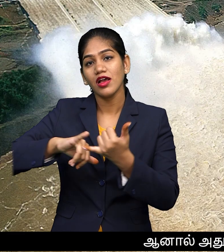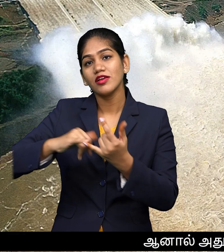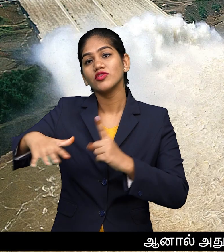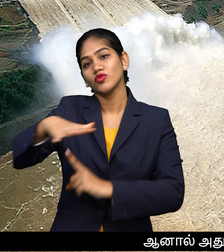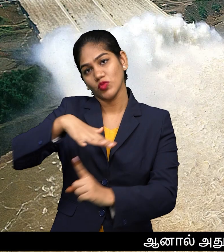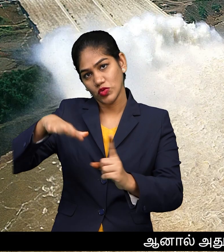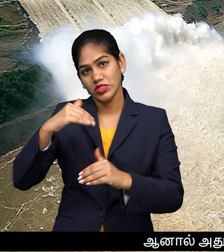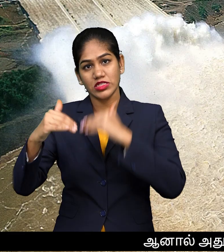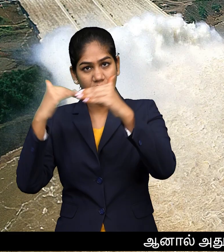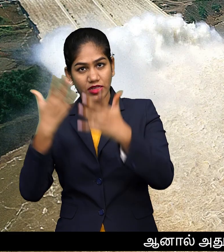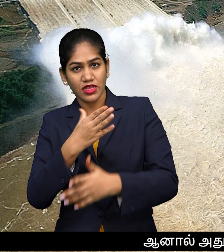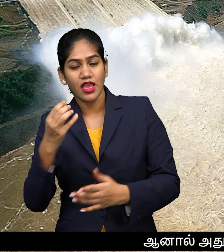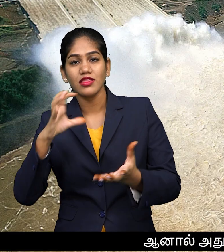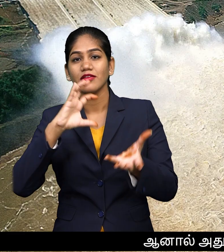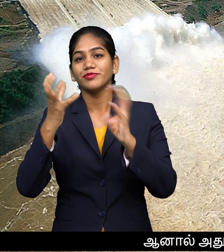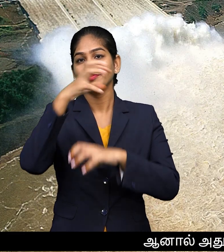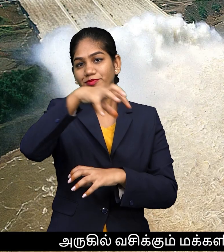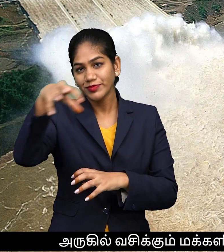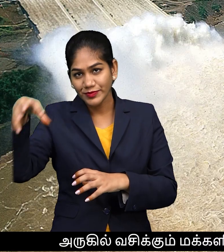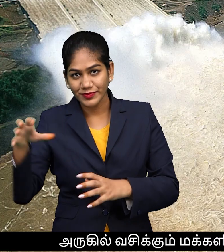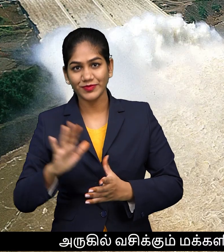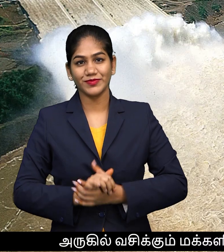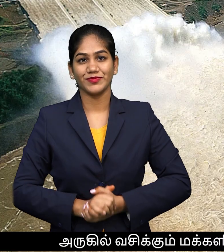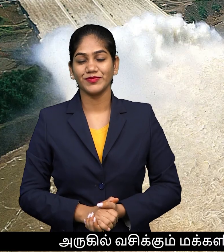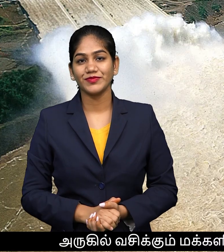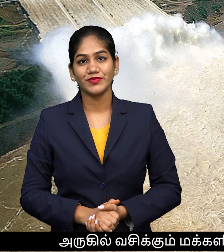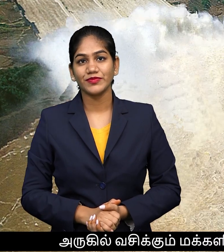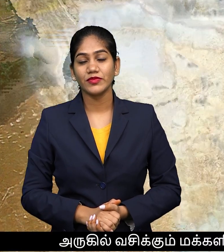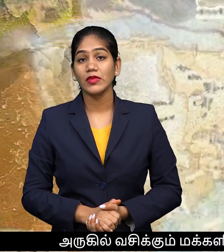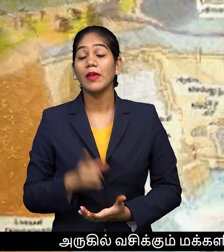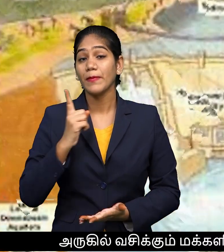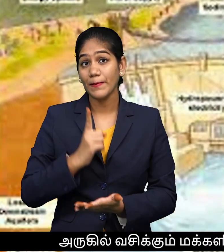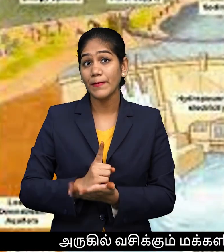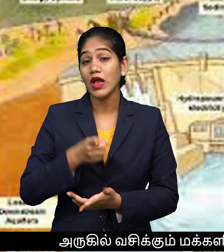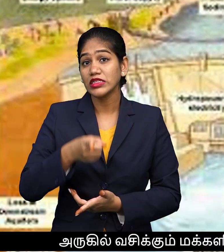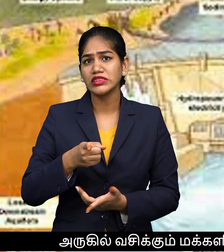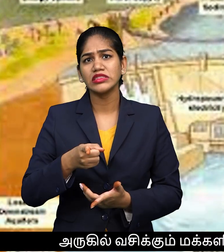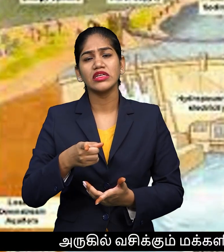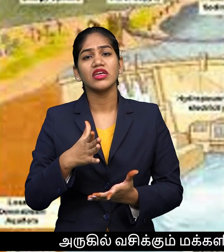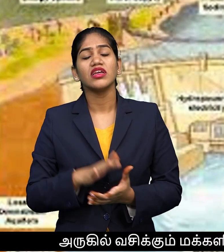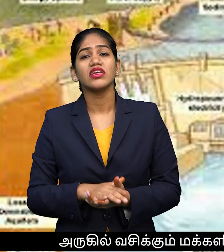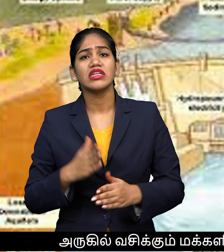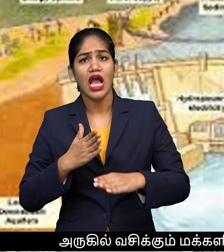ஆனால் அது விவசாயிகளையும் அருகில் வசிக்கும் மக்களின் வாழ்க்கையையும் அழிக்கிறது.